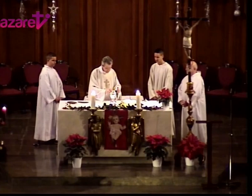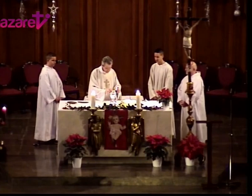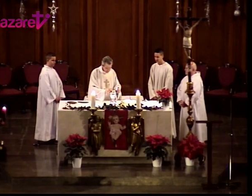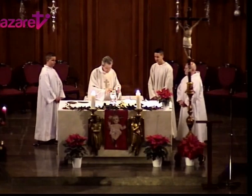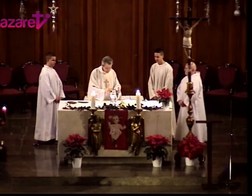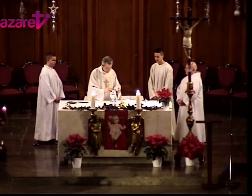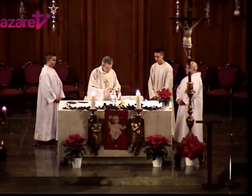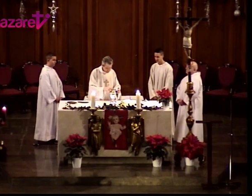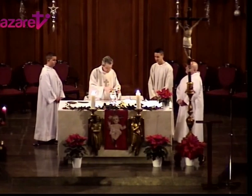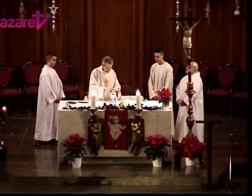Estás aquí,